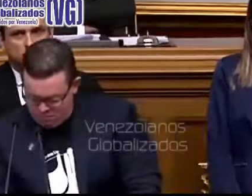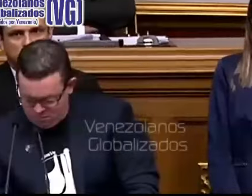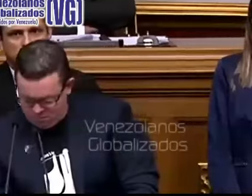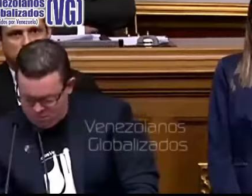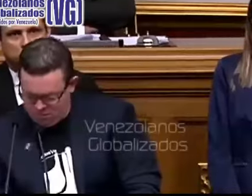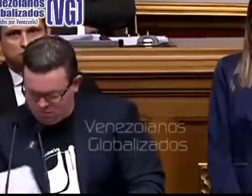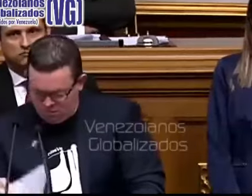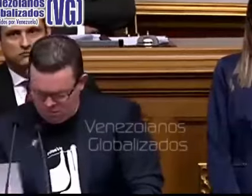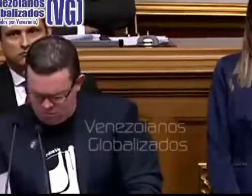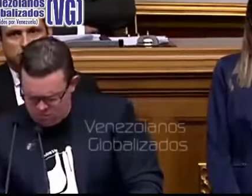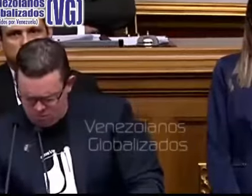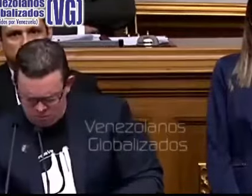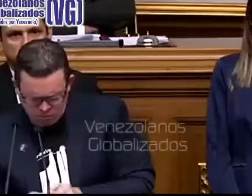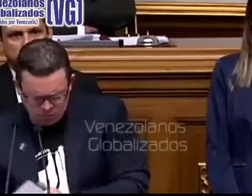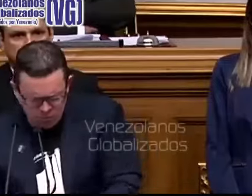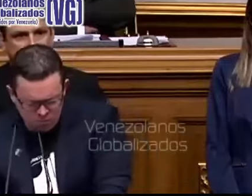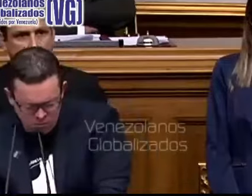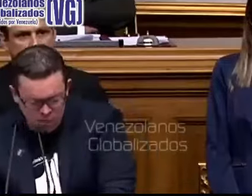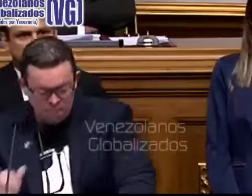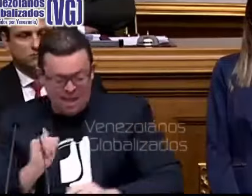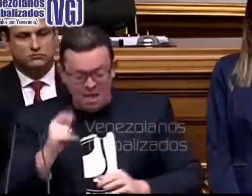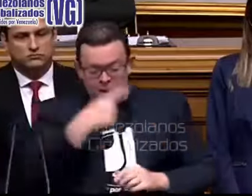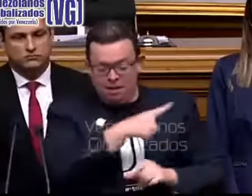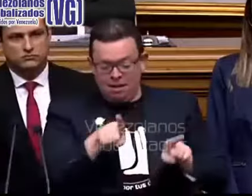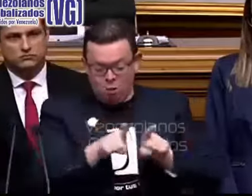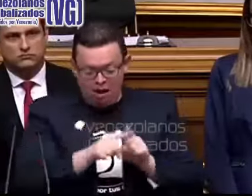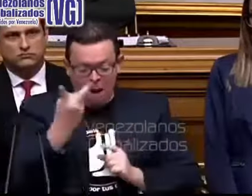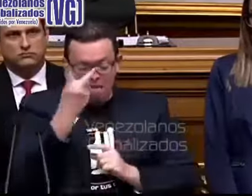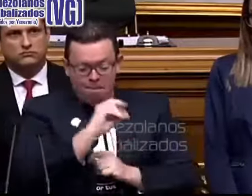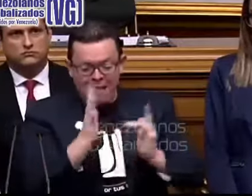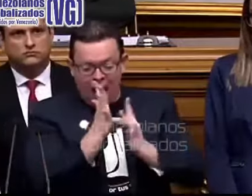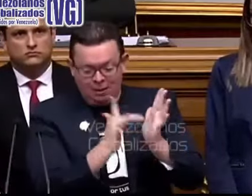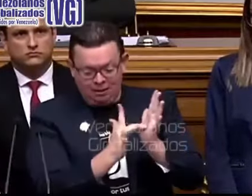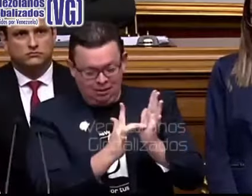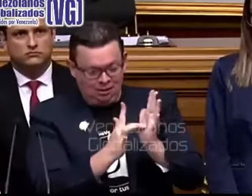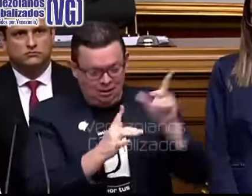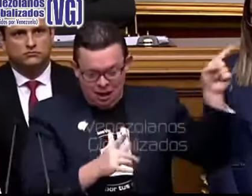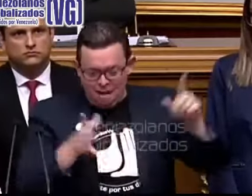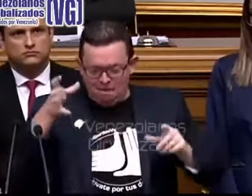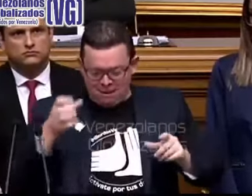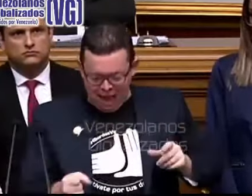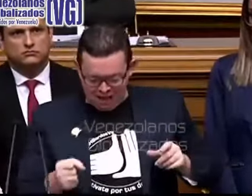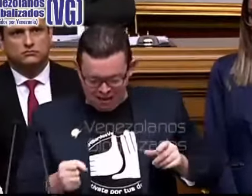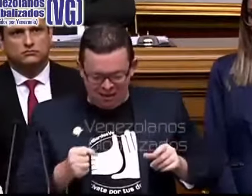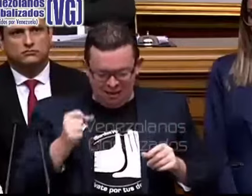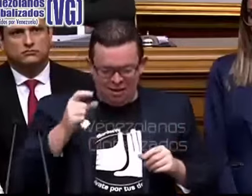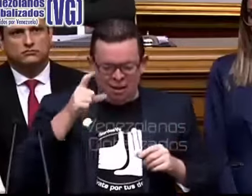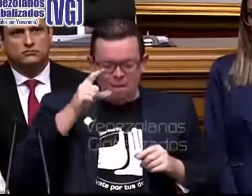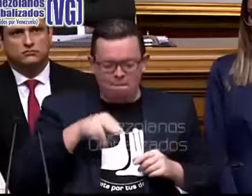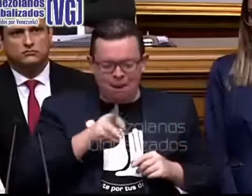venezolano no ha hecho investigación al respecto. Así que se desconoce las causas exactas de su fallecimiento.